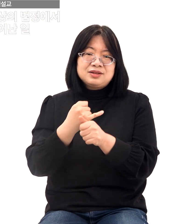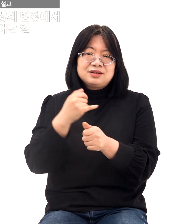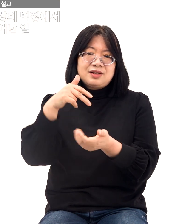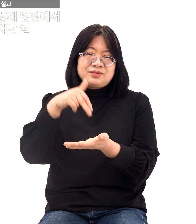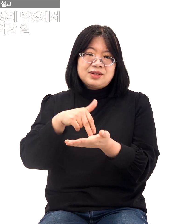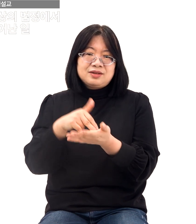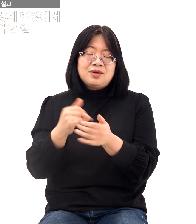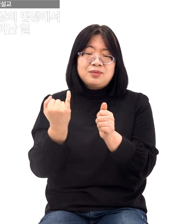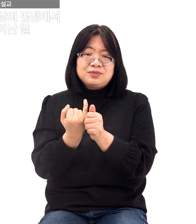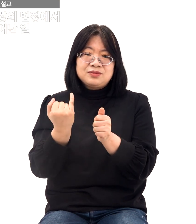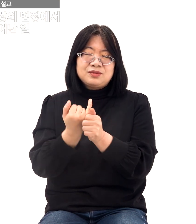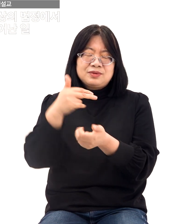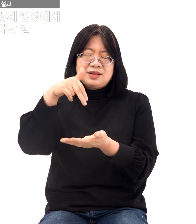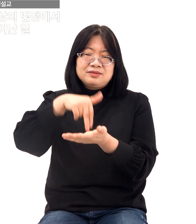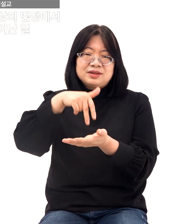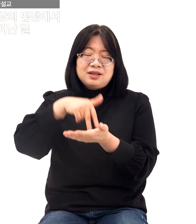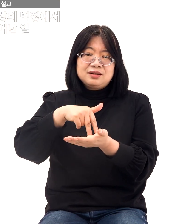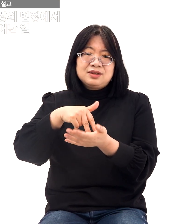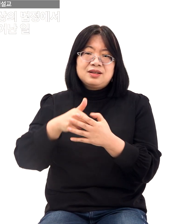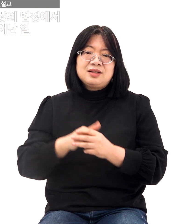연인으로서 부부로서의